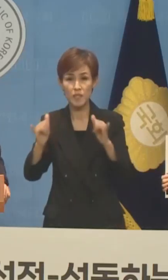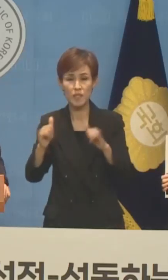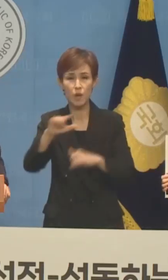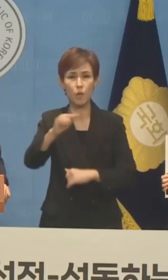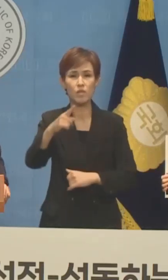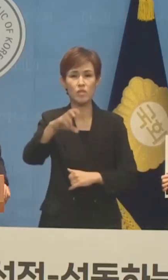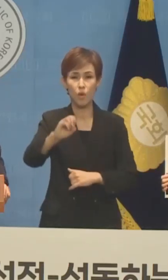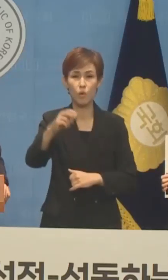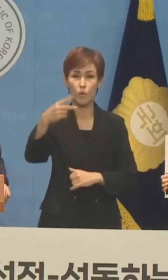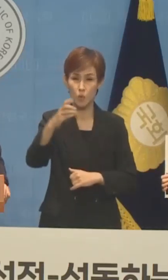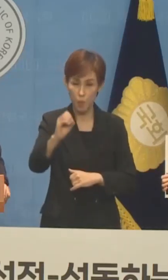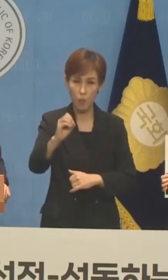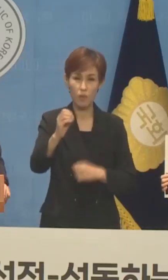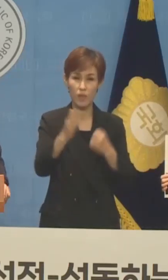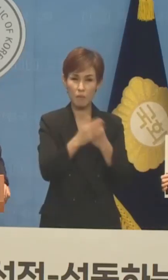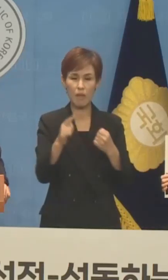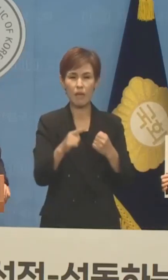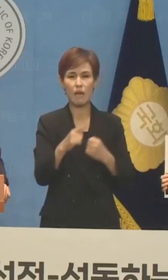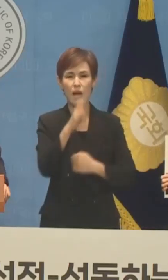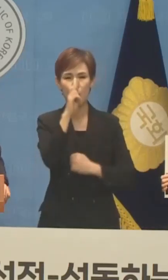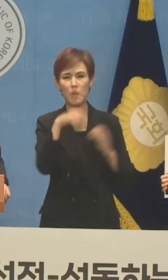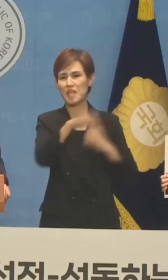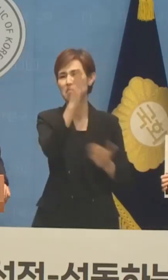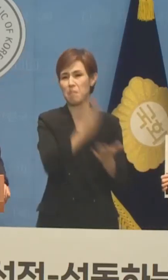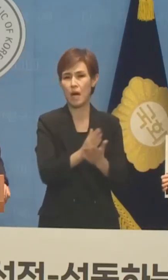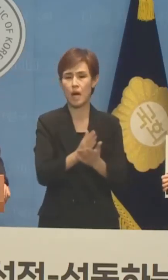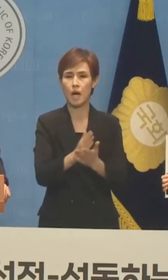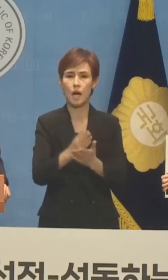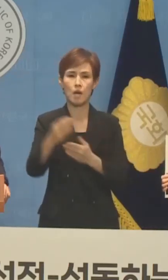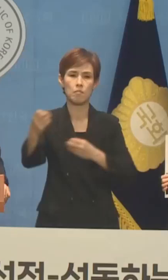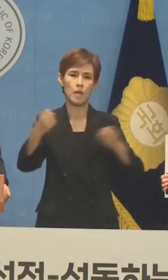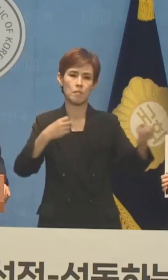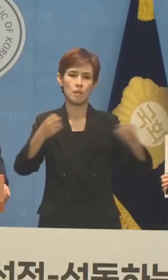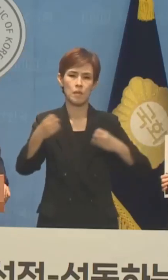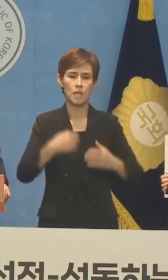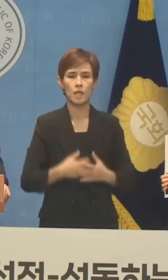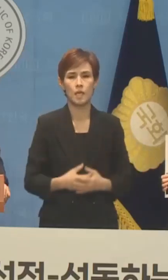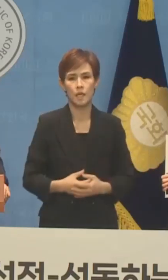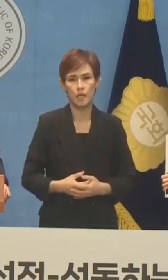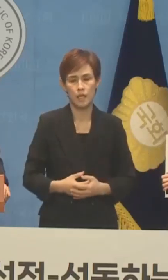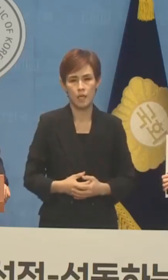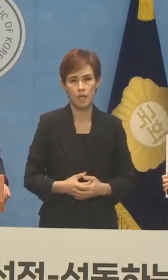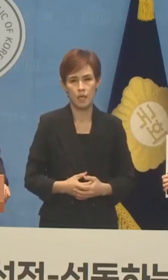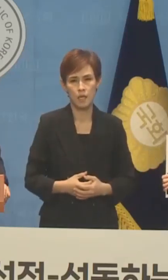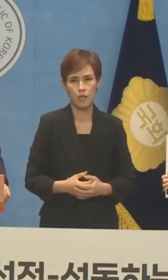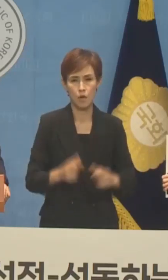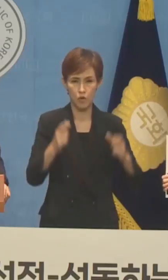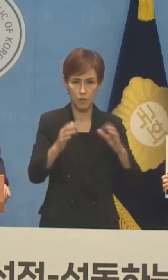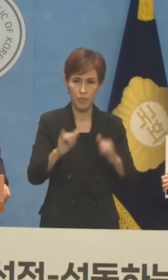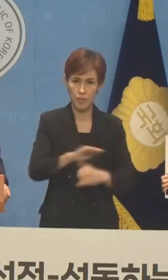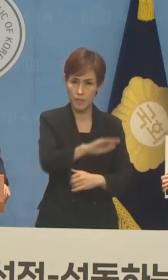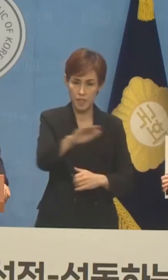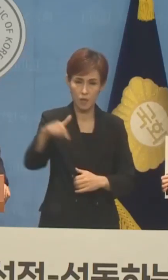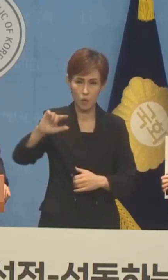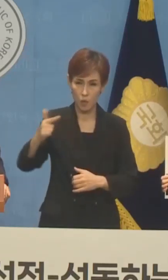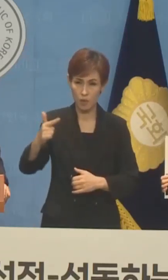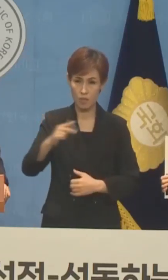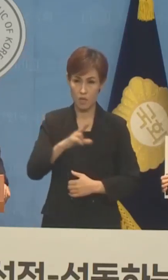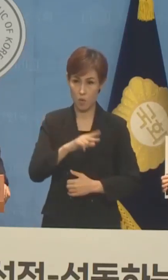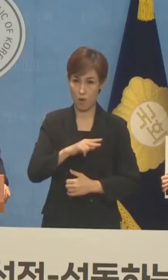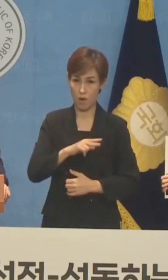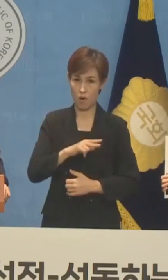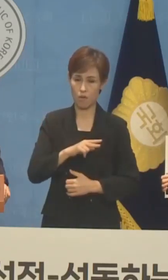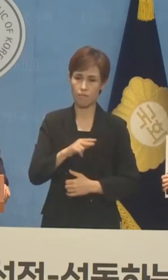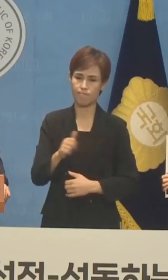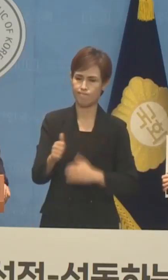권성동 때문에 가지 말아야 되겠다 이렇게 많이 이야기를 합니다. 지역 주민이 나서서 권성동 국회의원을 더